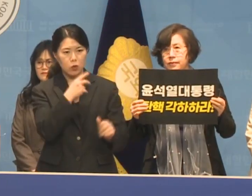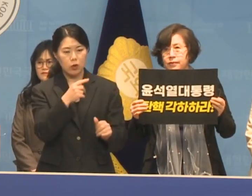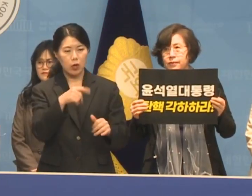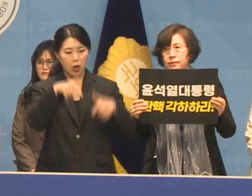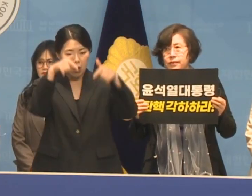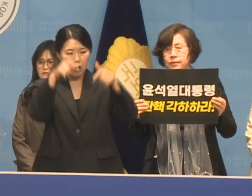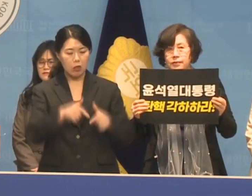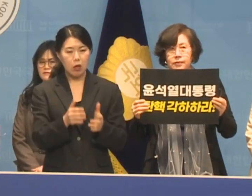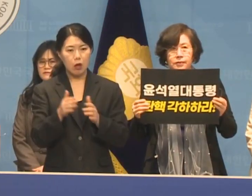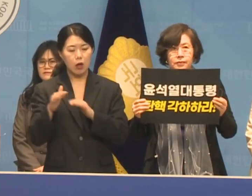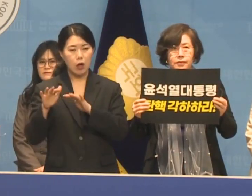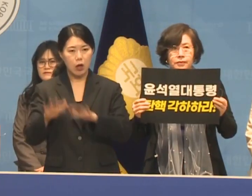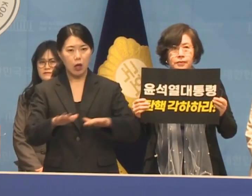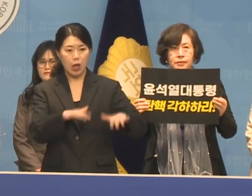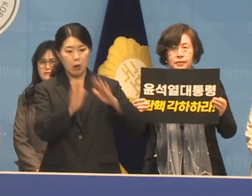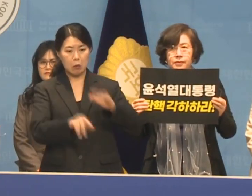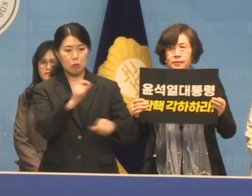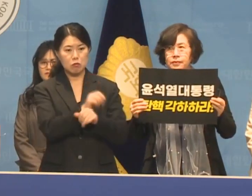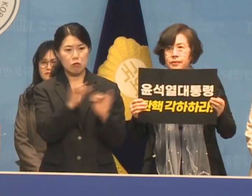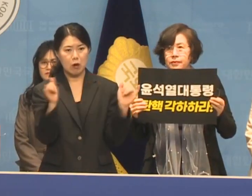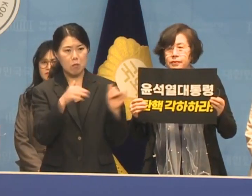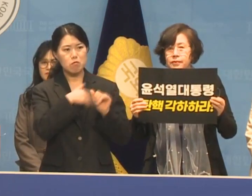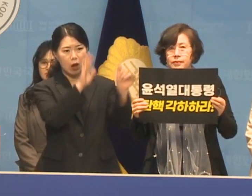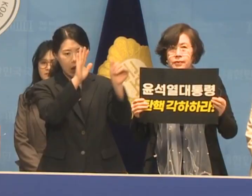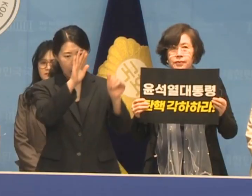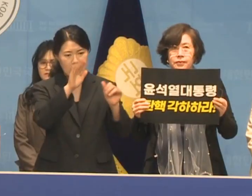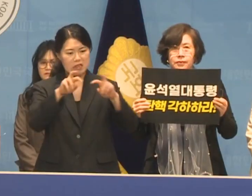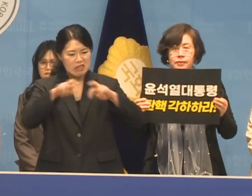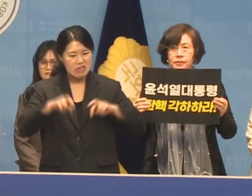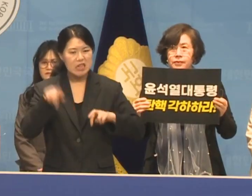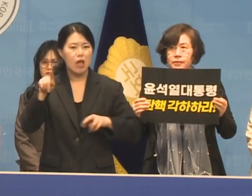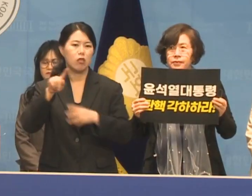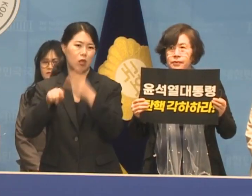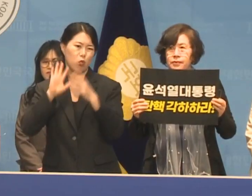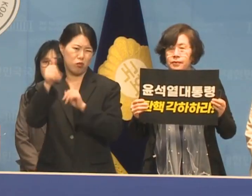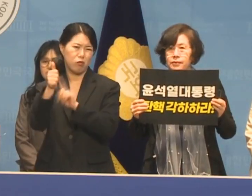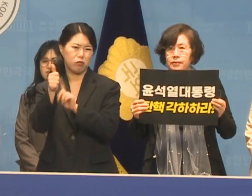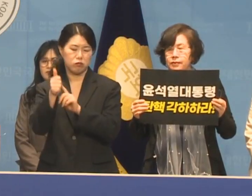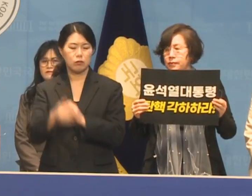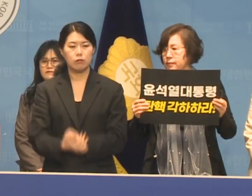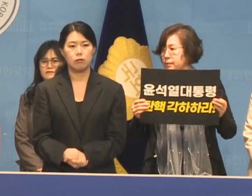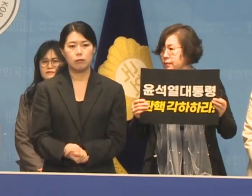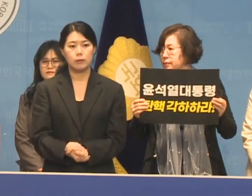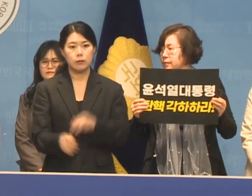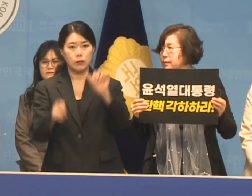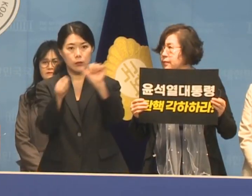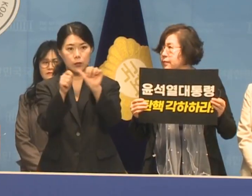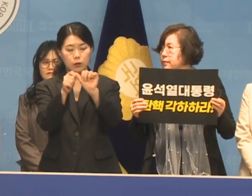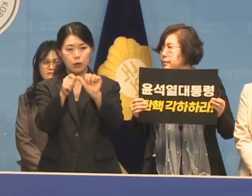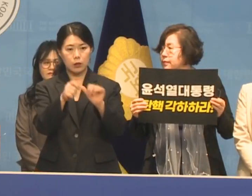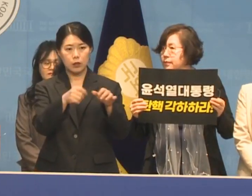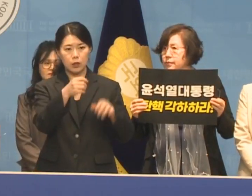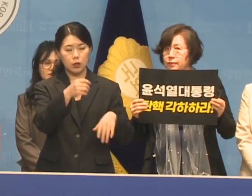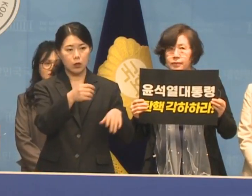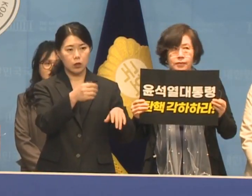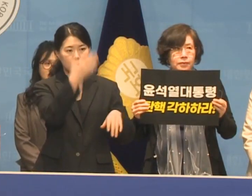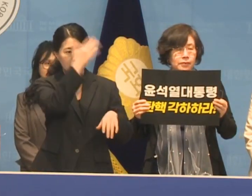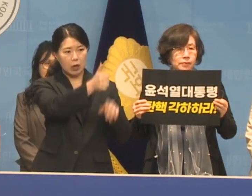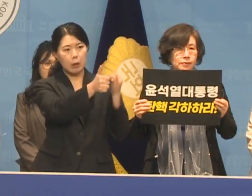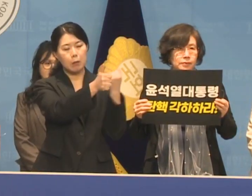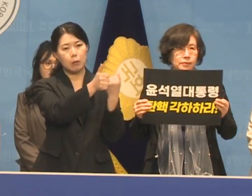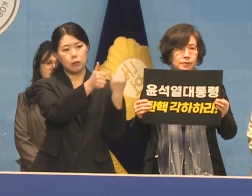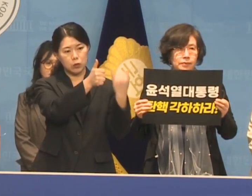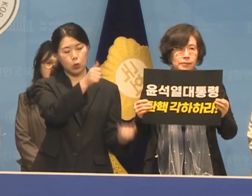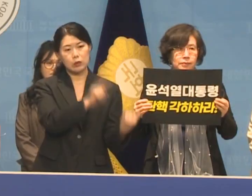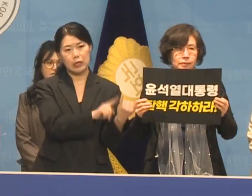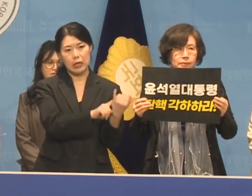공무원 서해 살해 사건의 진실을 밝혔습니다. 다섯 번째, 김여정 함영법인